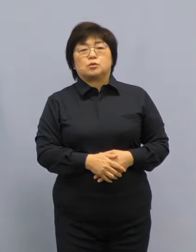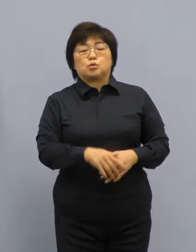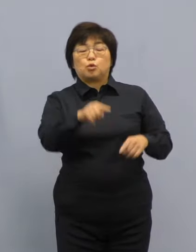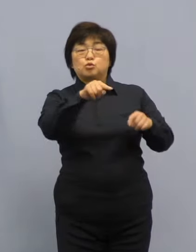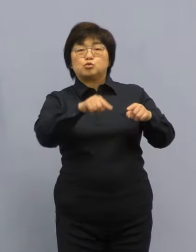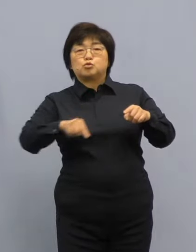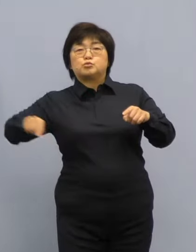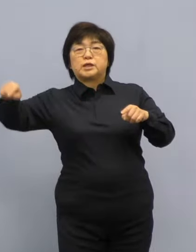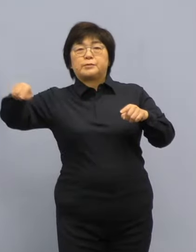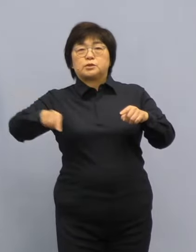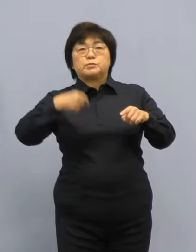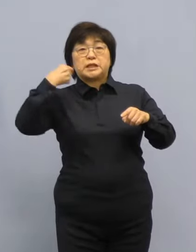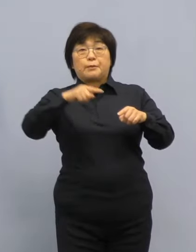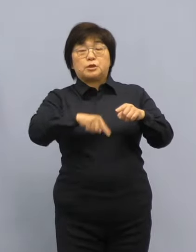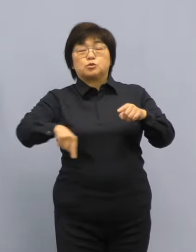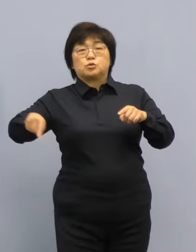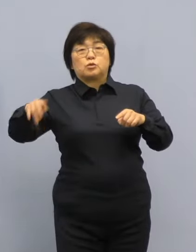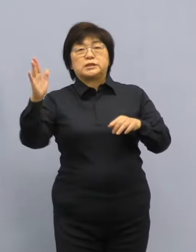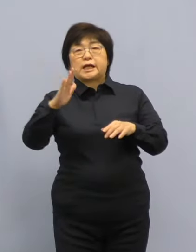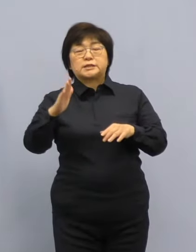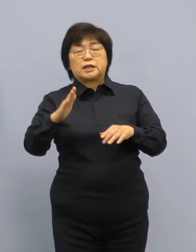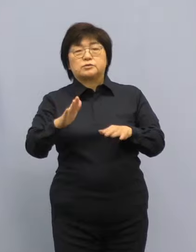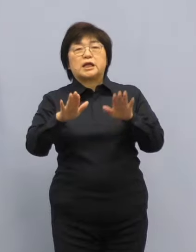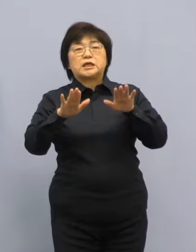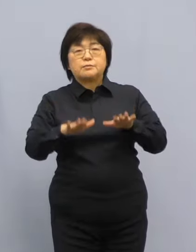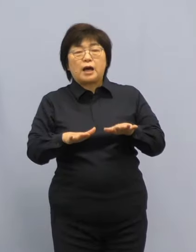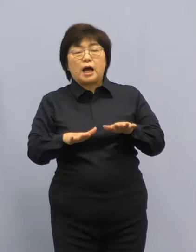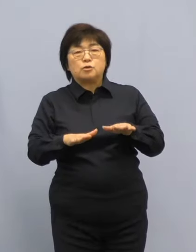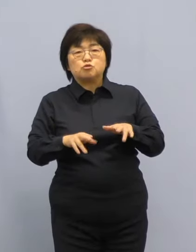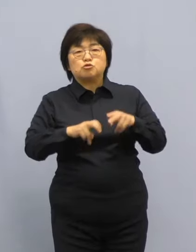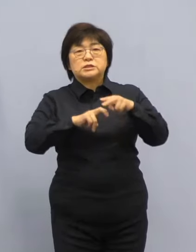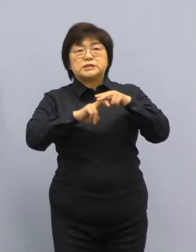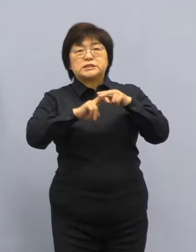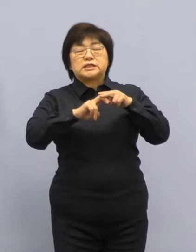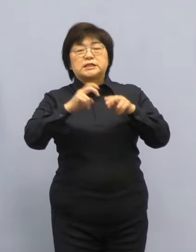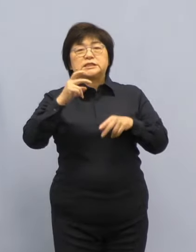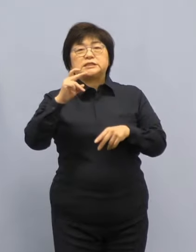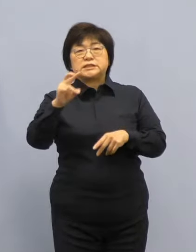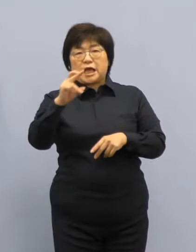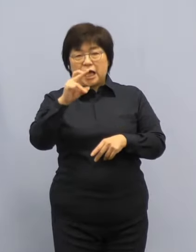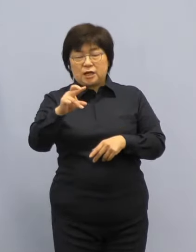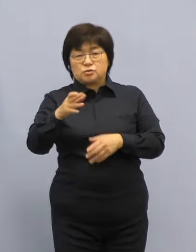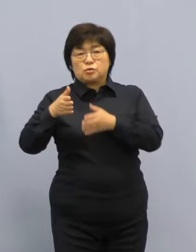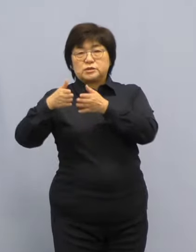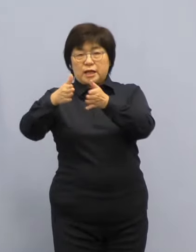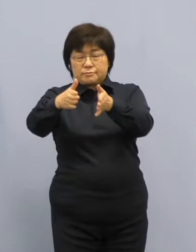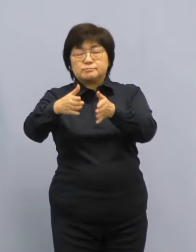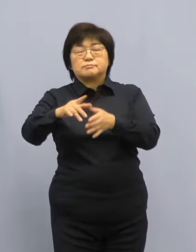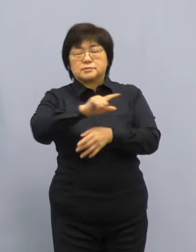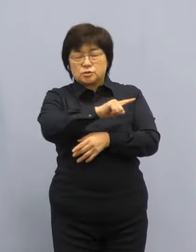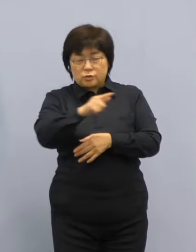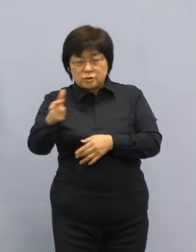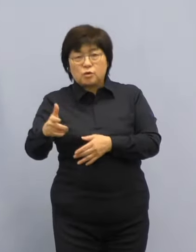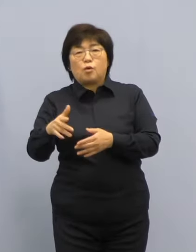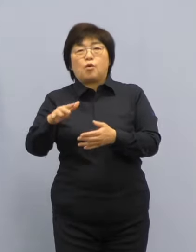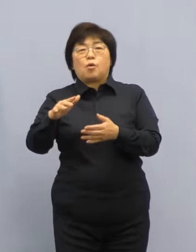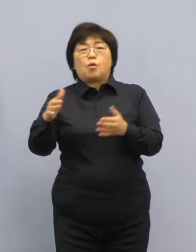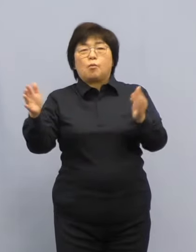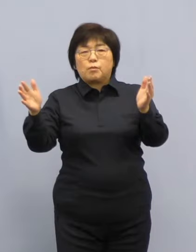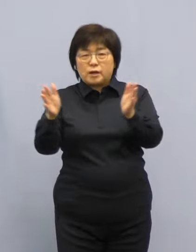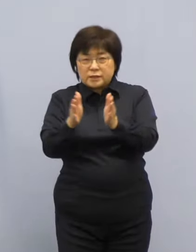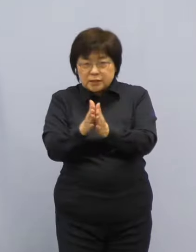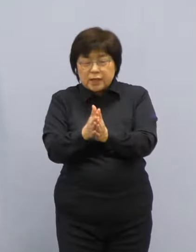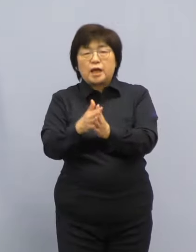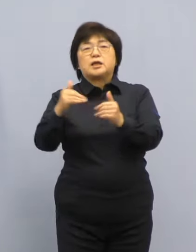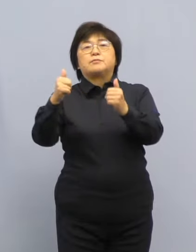だけでなくですね、在来線といろいろなものを今佐賀県と与党 PT、 また関係者において議論がされているという